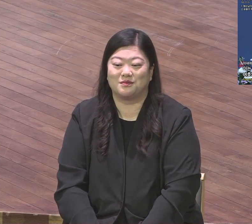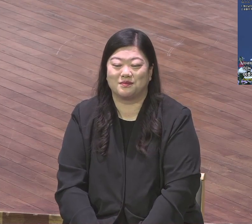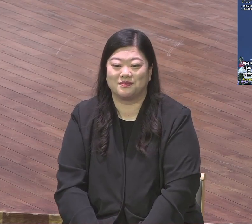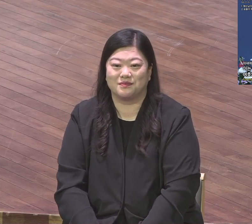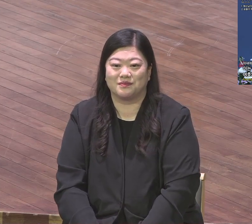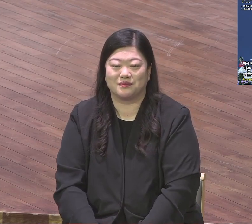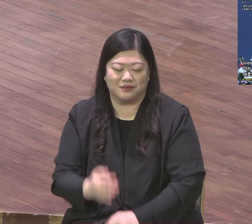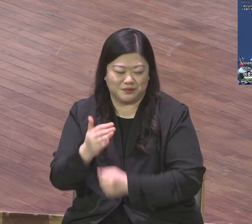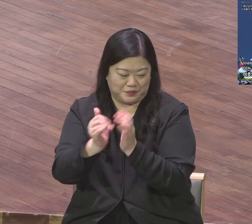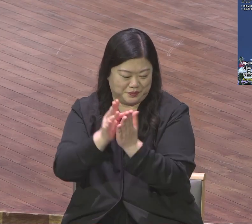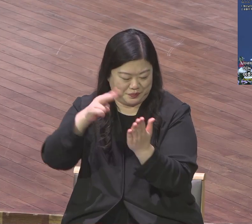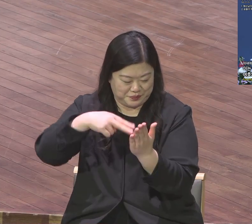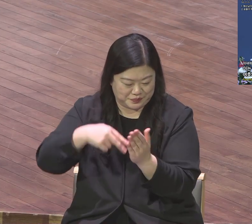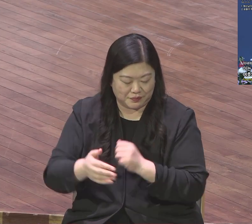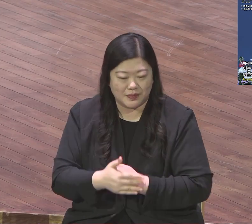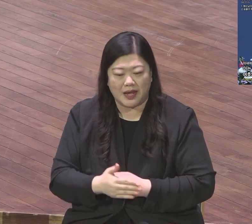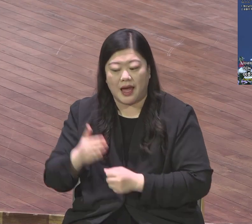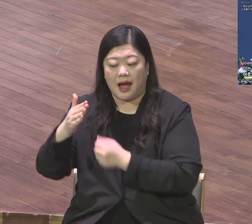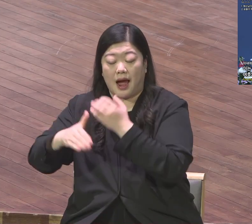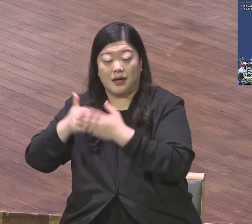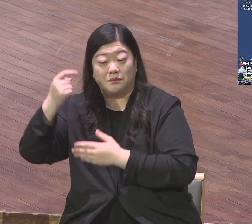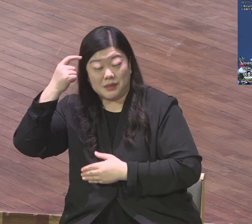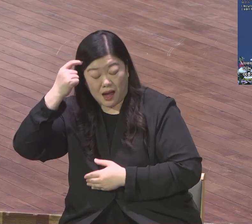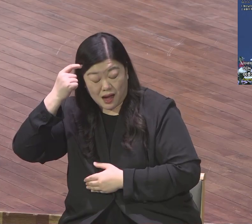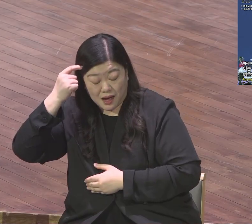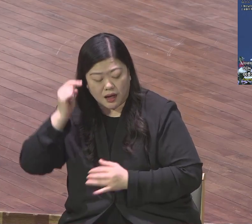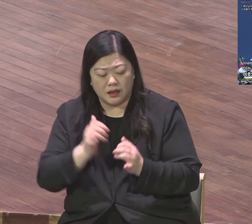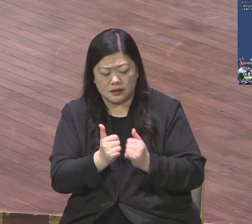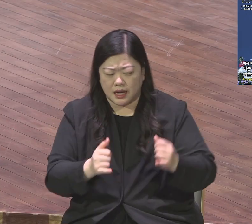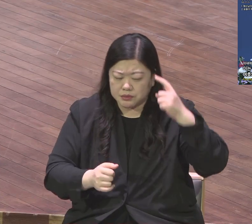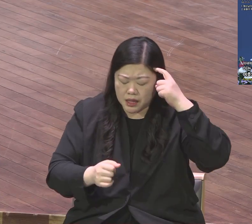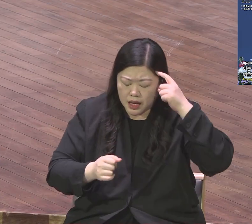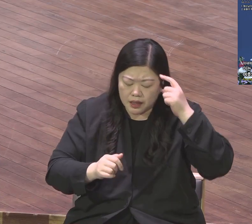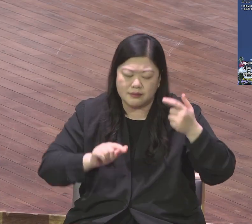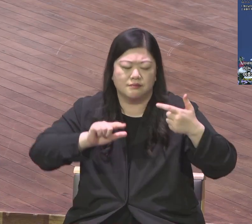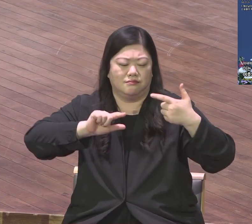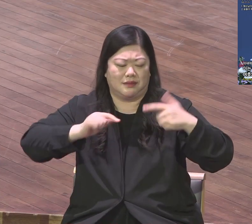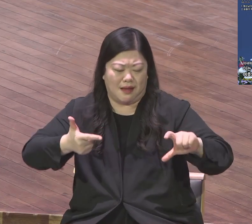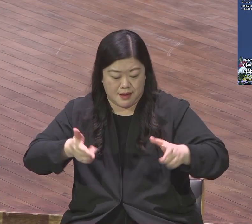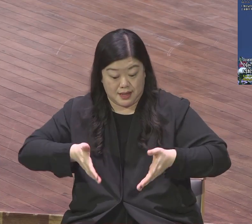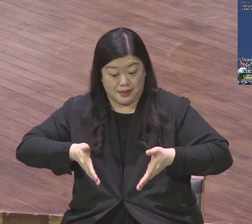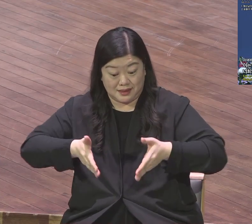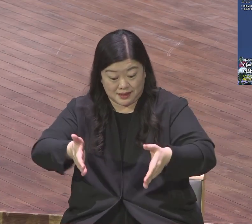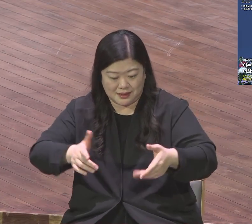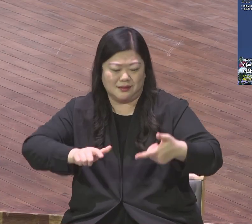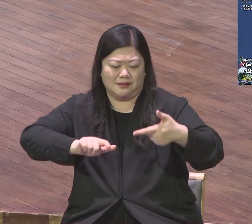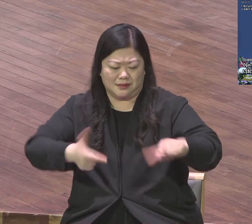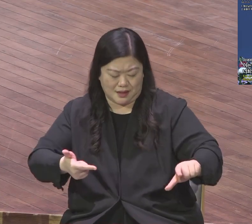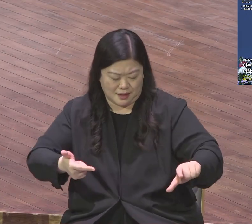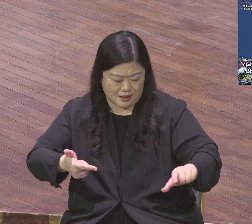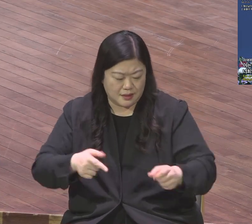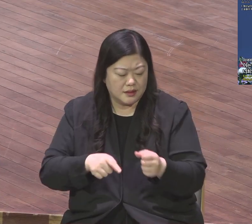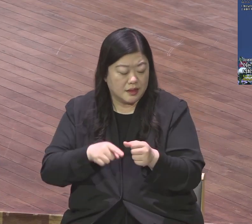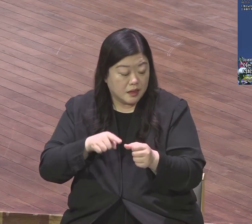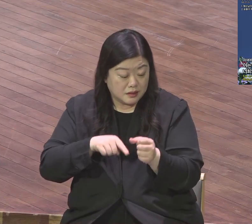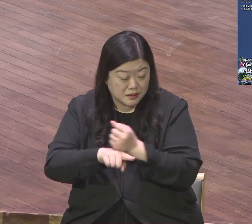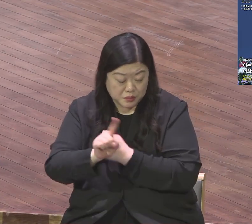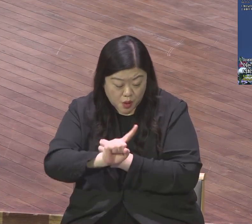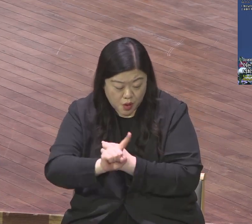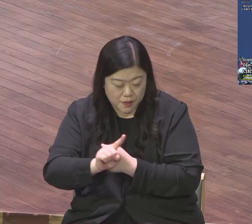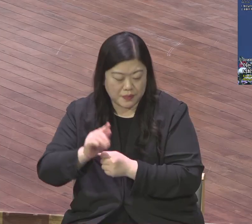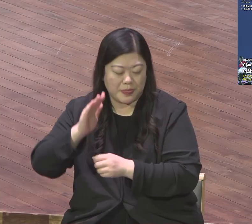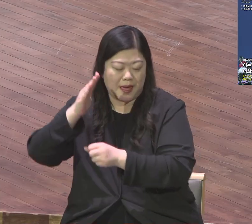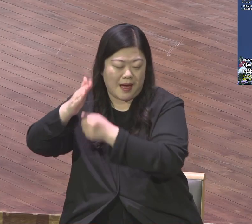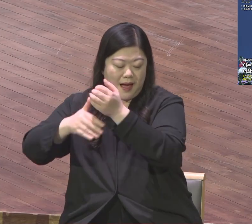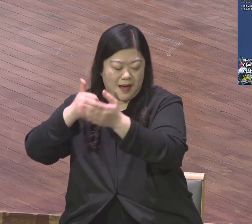생각과 다르며 내 길은 너희 길과 다름이니라. 여호와의 말씀이니라. 이는 하늘이 땅보다 높음 같이 내